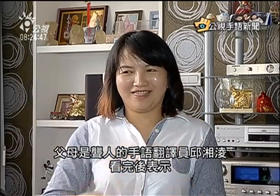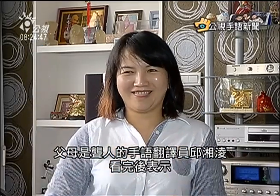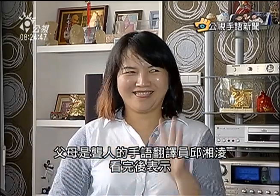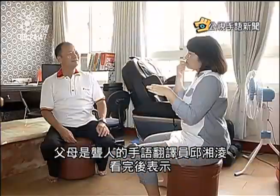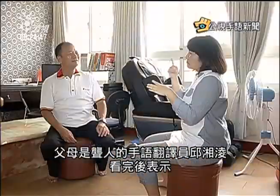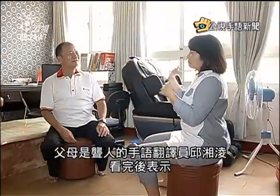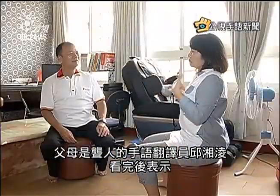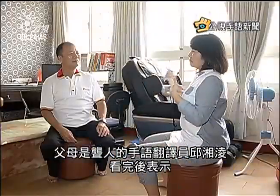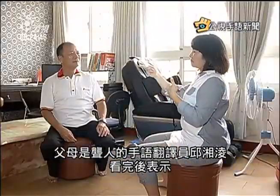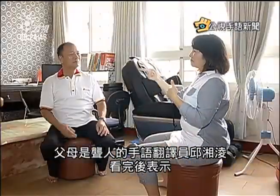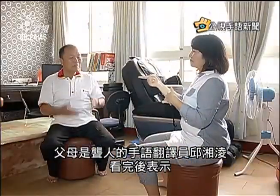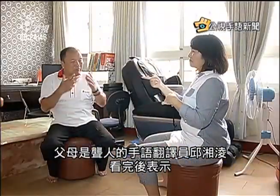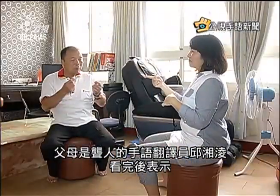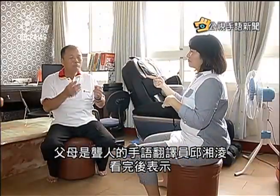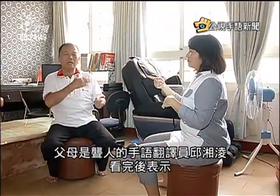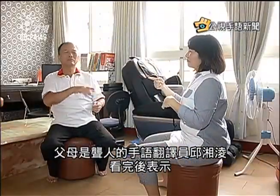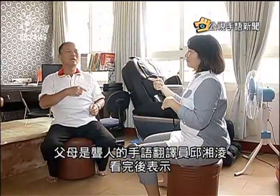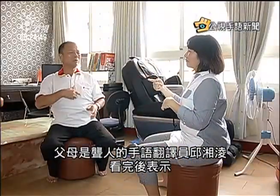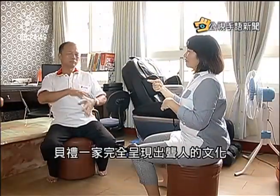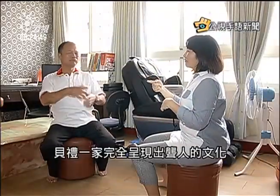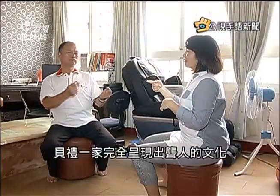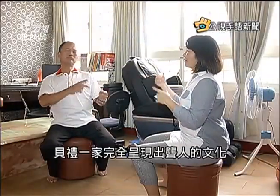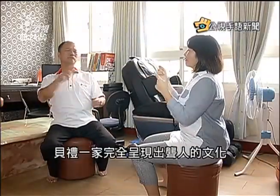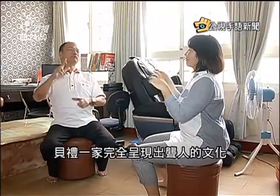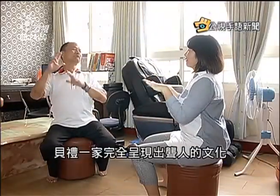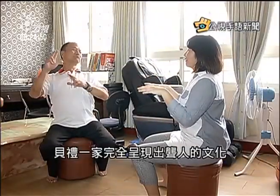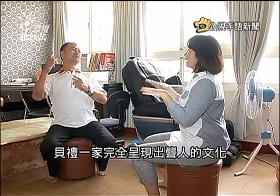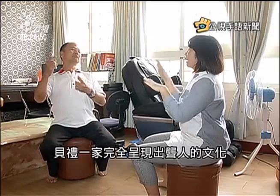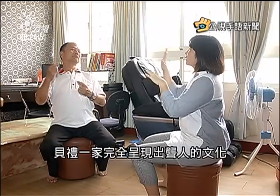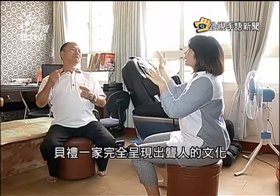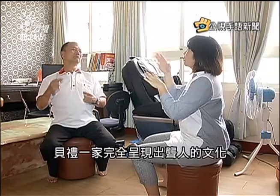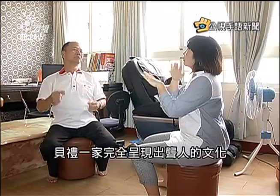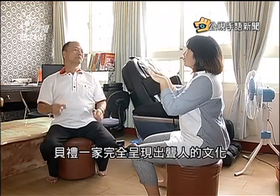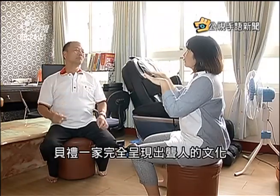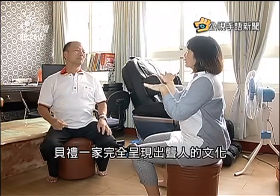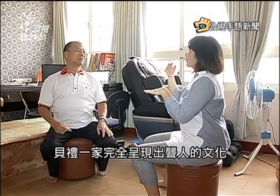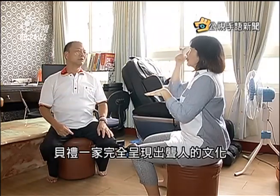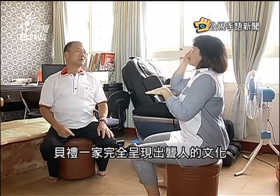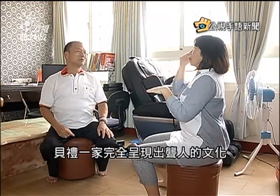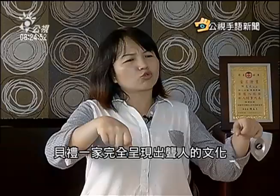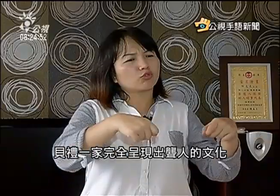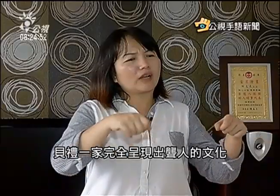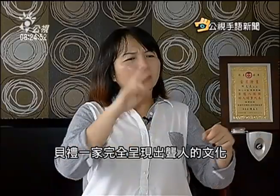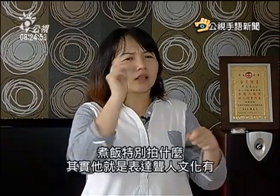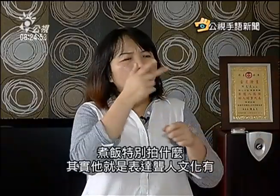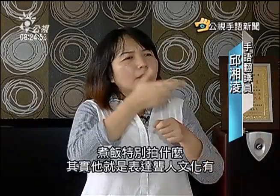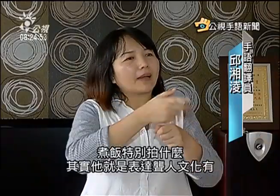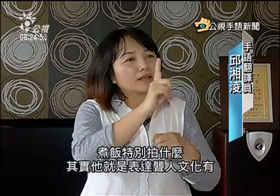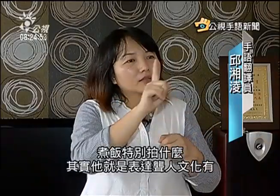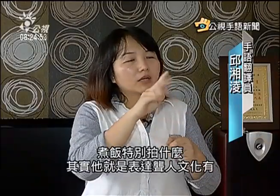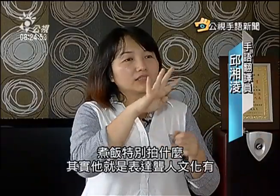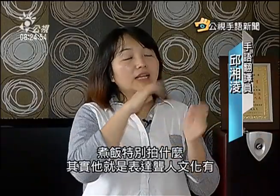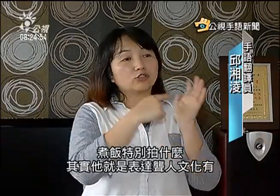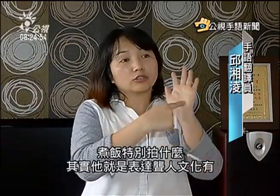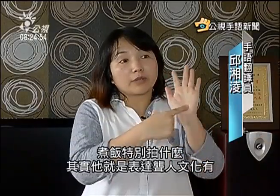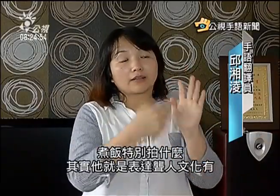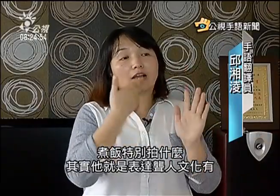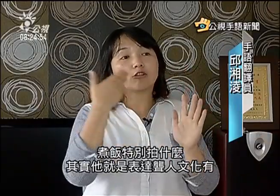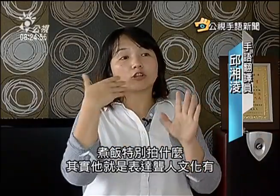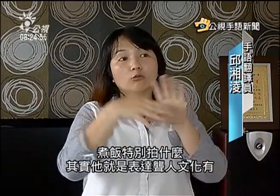玲，看完后表示，《贝里一家》完全呈现出聋人的文化。 煮饭特别拍什么，其实它就是表达龙人